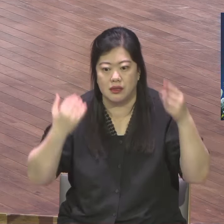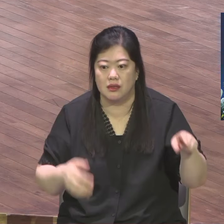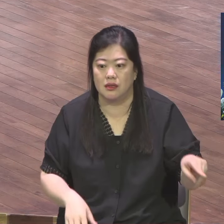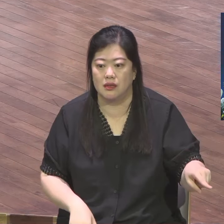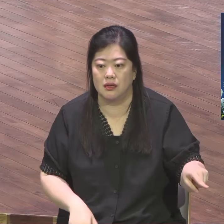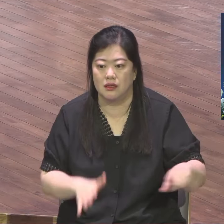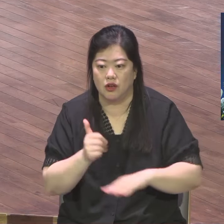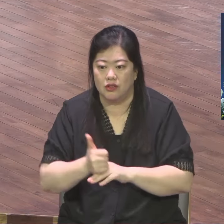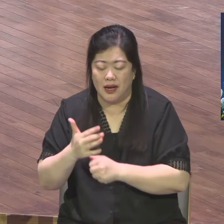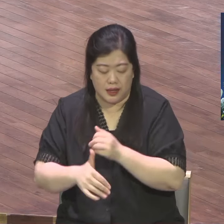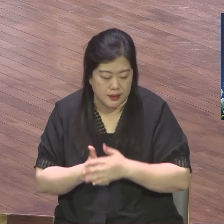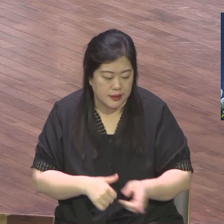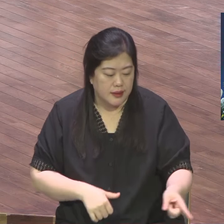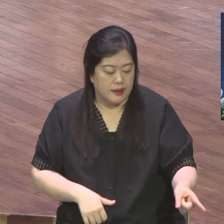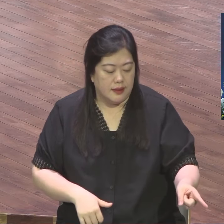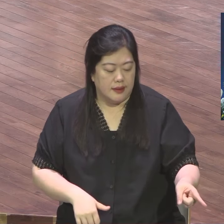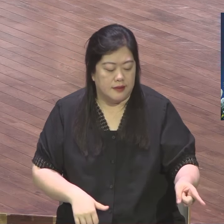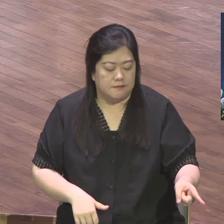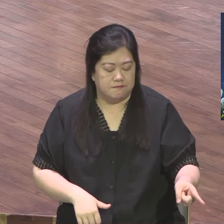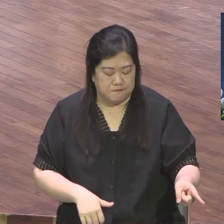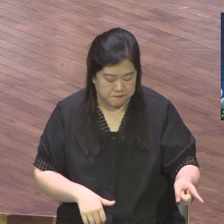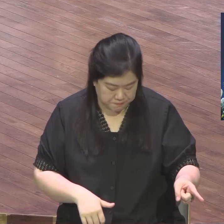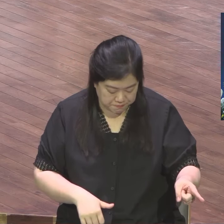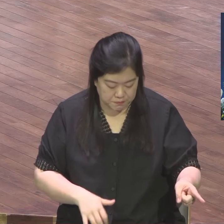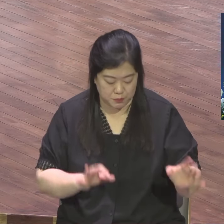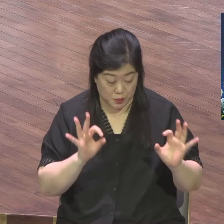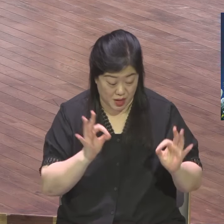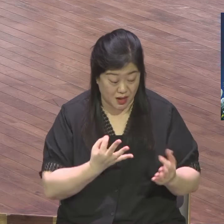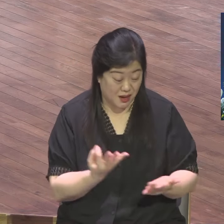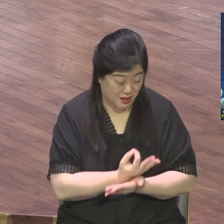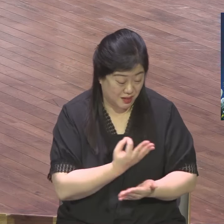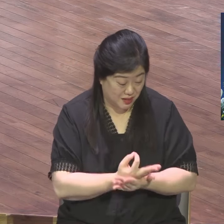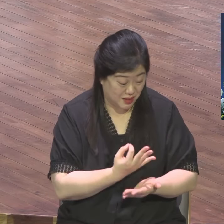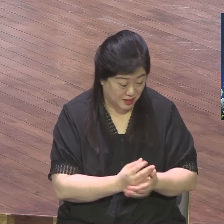그래서 그 오히려 그 부가 저주가 되고 말았어.